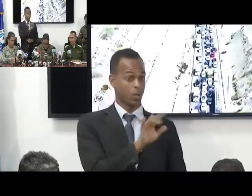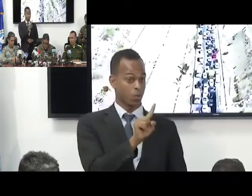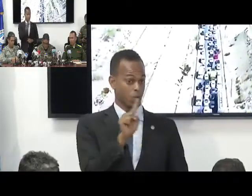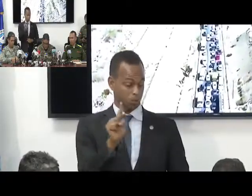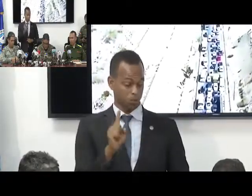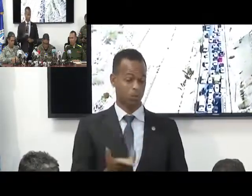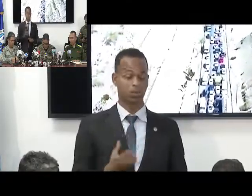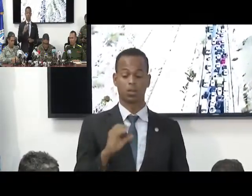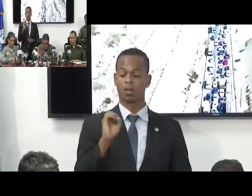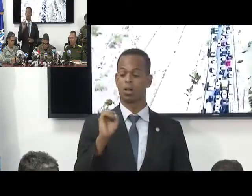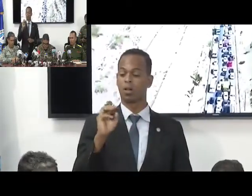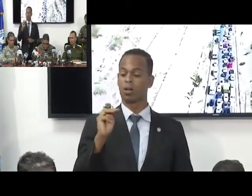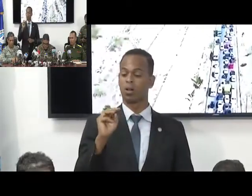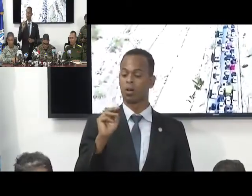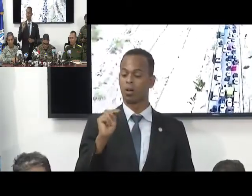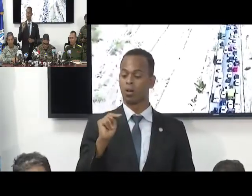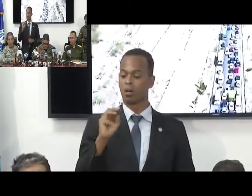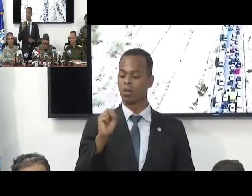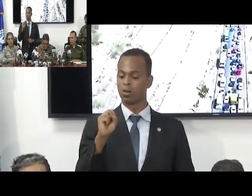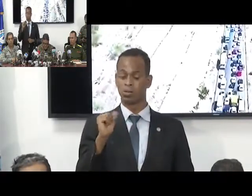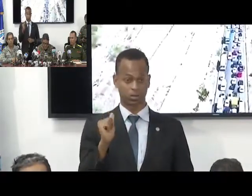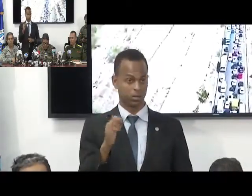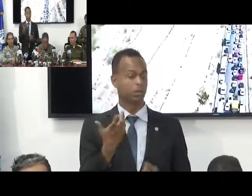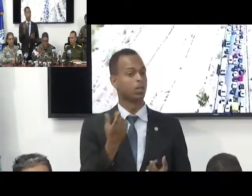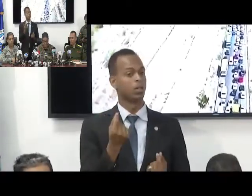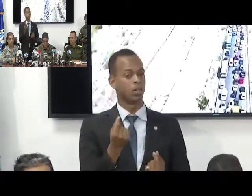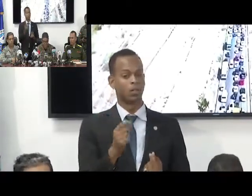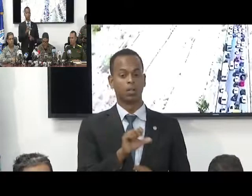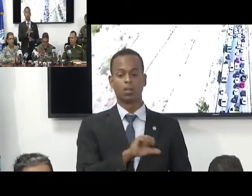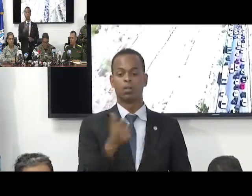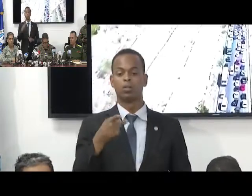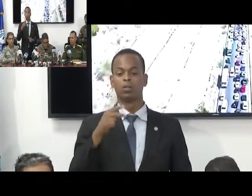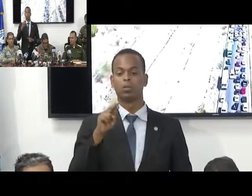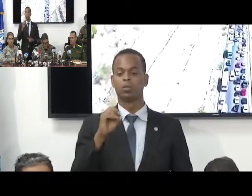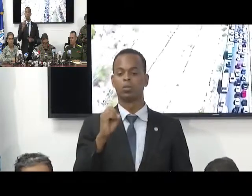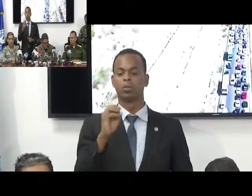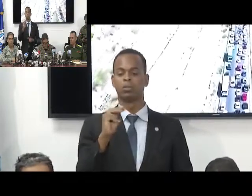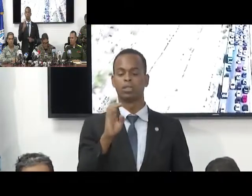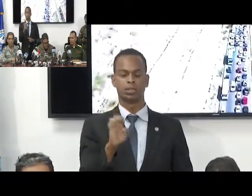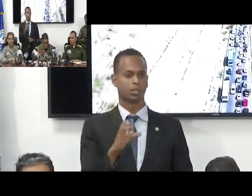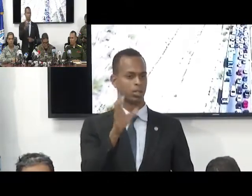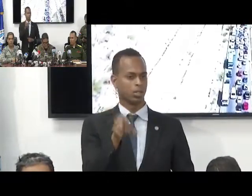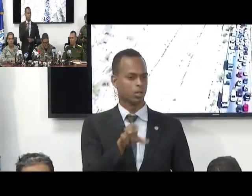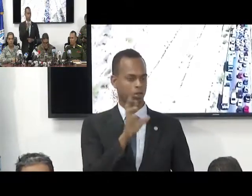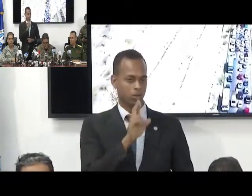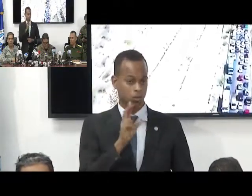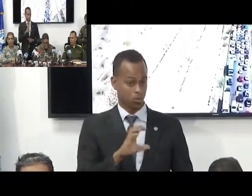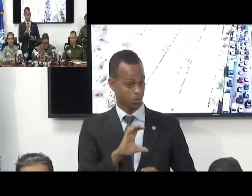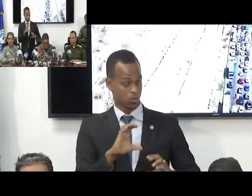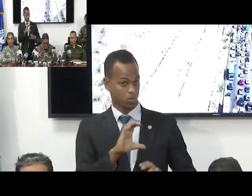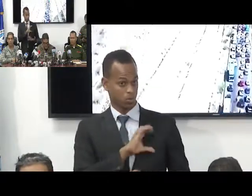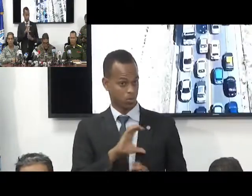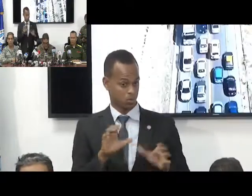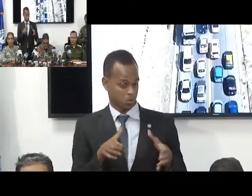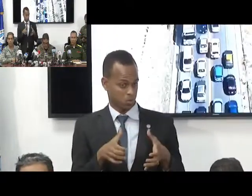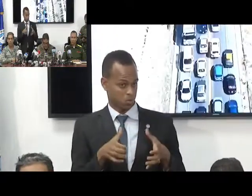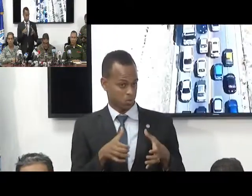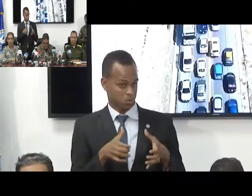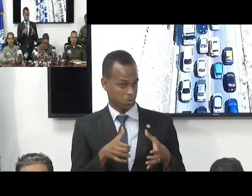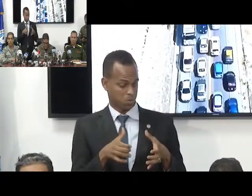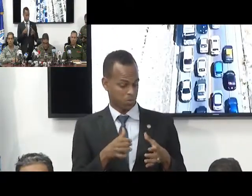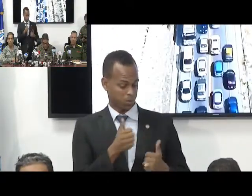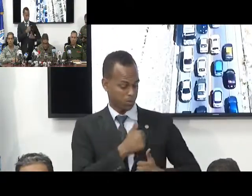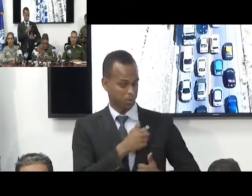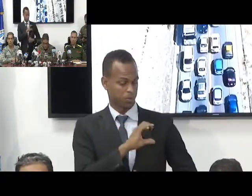ONSA, Proconsumidor, PROMESE, OPTI, Cruz Roja, Comisión Militar y Policial del Ministerio de Obras